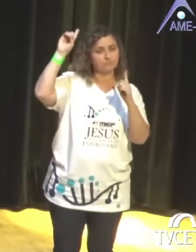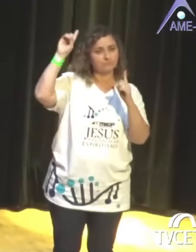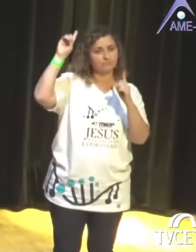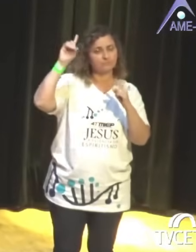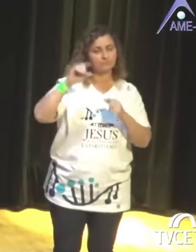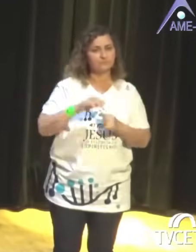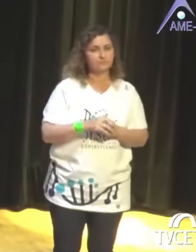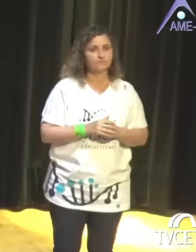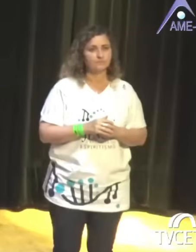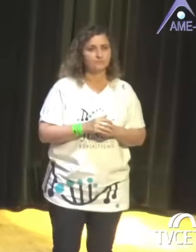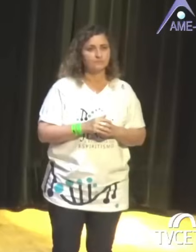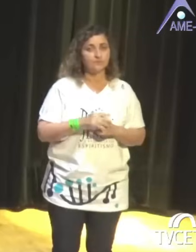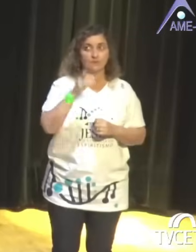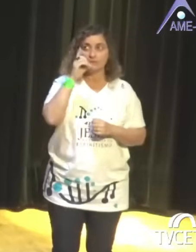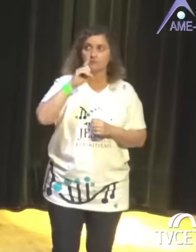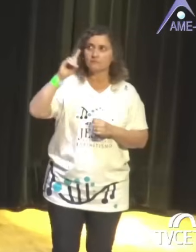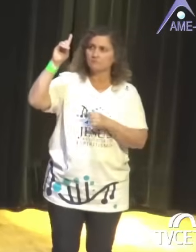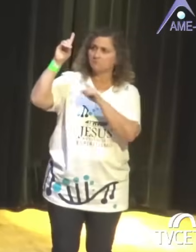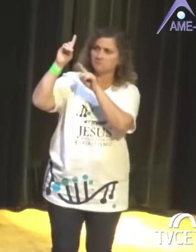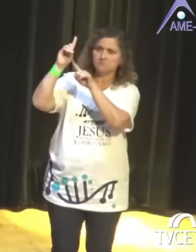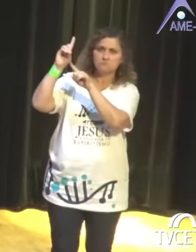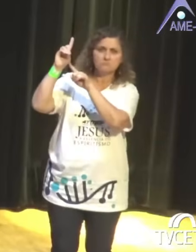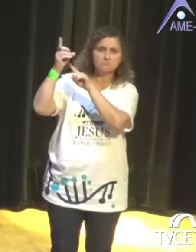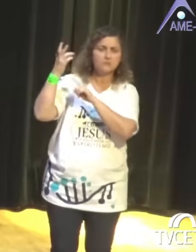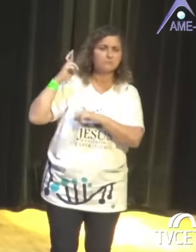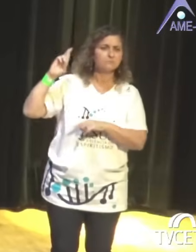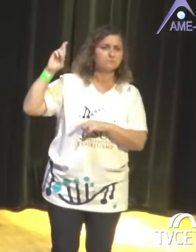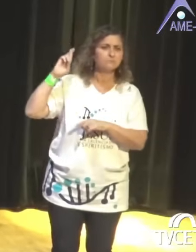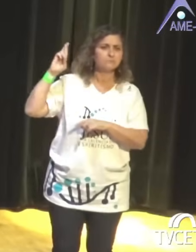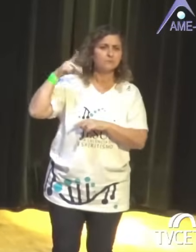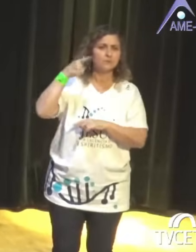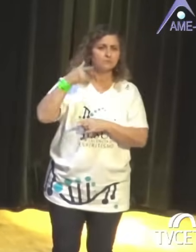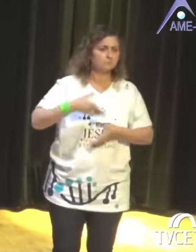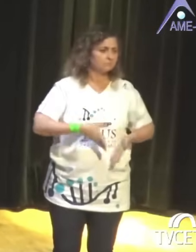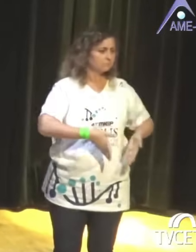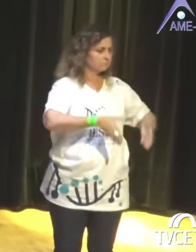Deus que era representado por uma